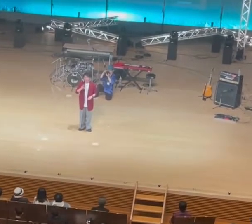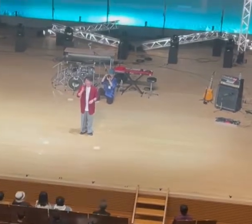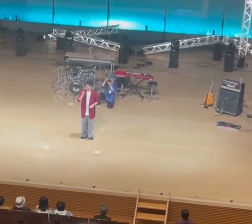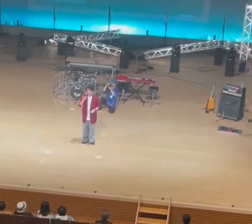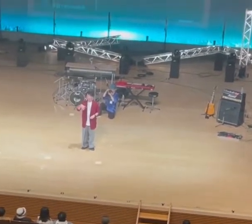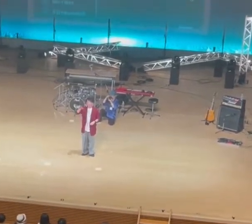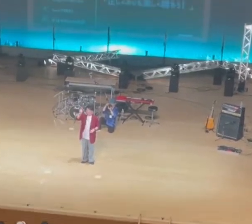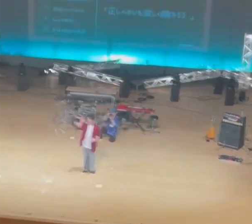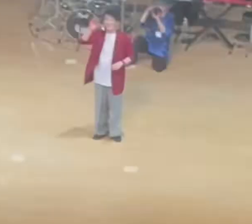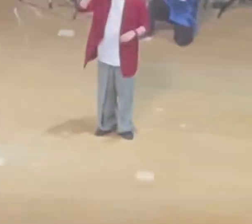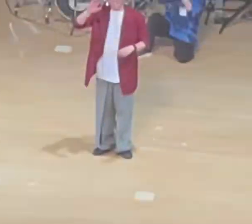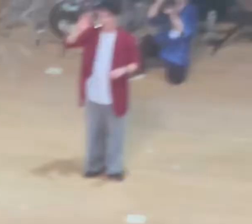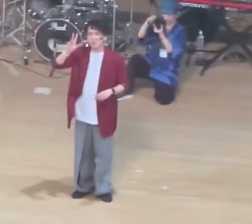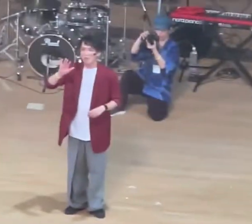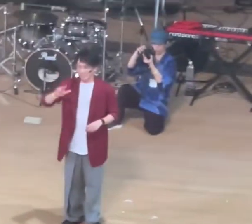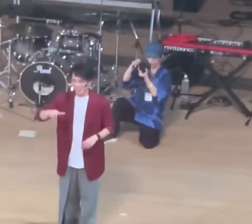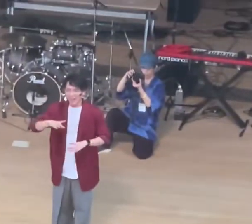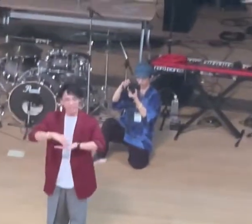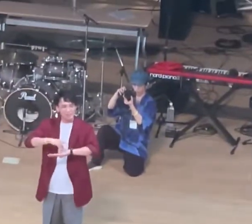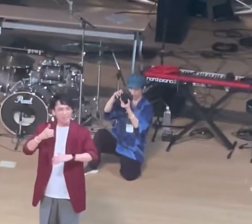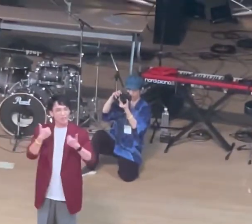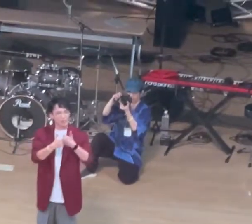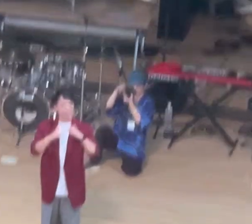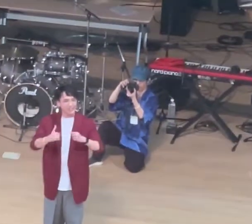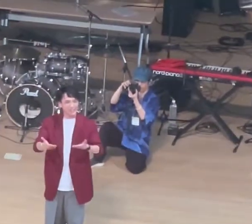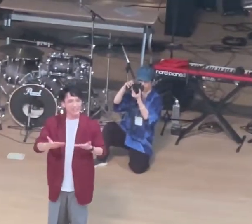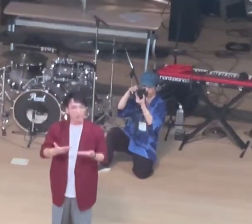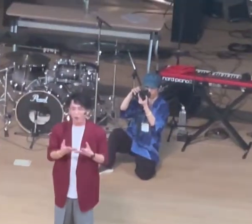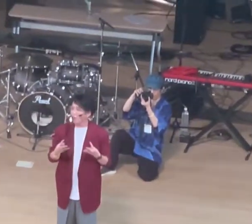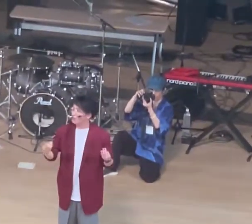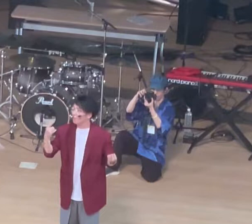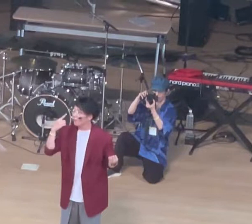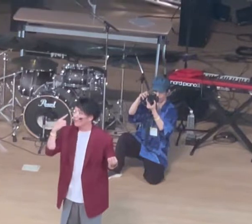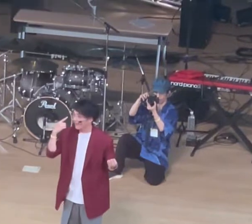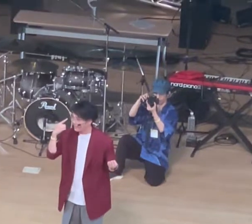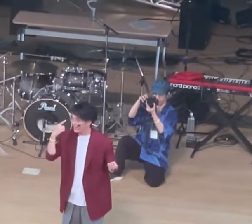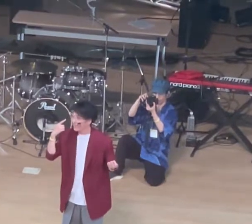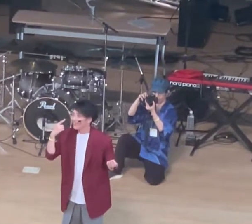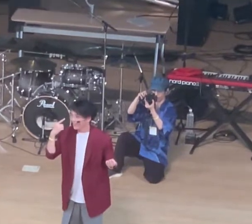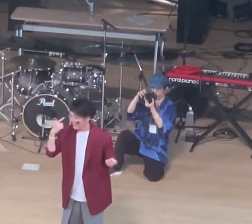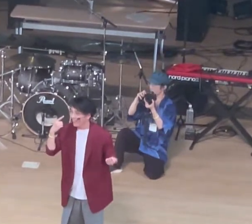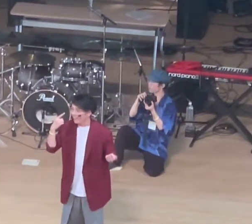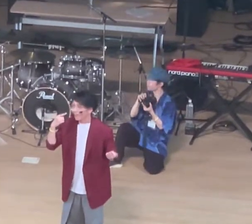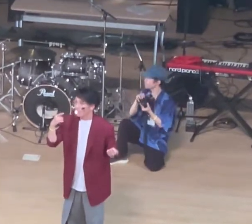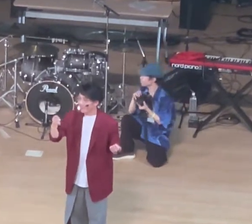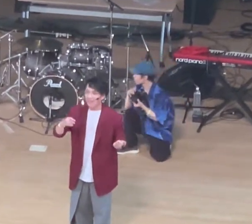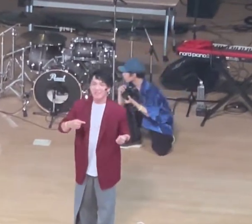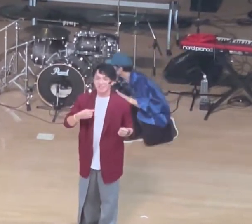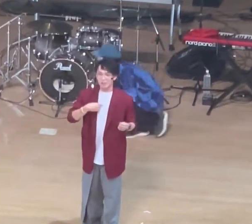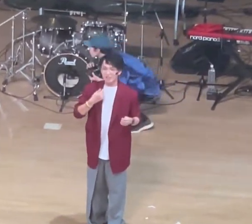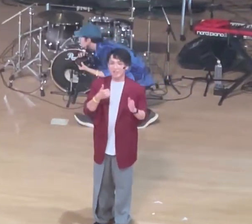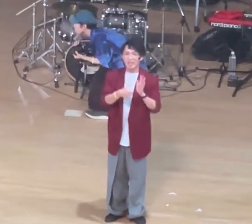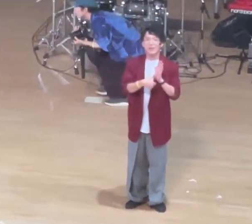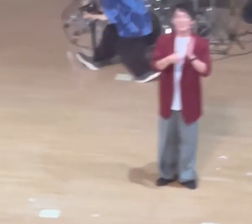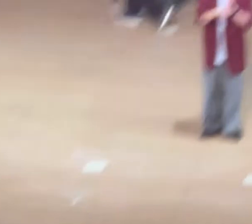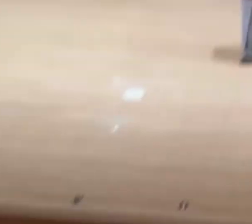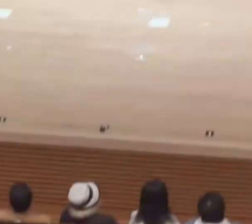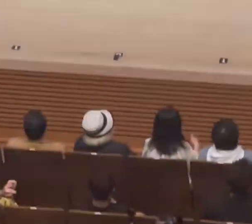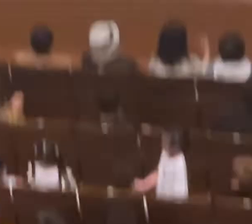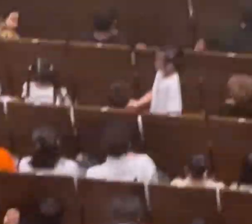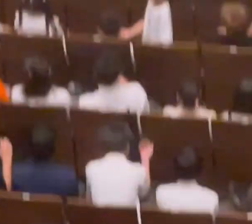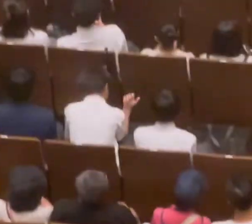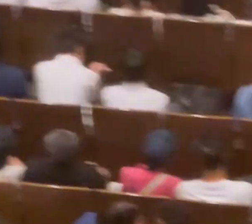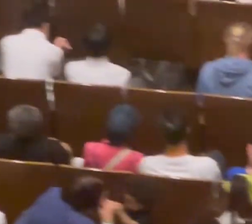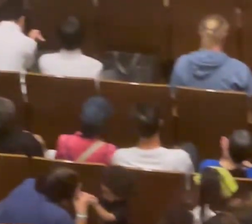体はあるけど、ストレッチ、指文字、初めて挑戦してくれた人多いと思います。皆さん、これで、ね、自分の名前と